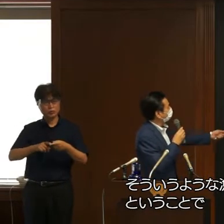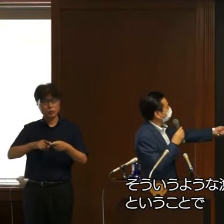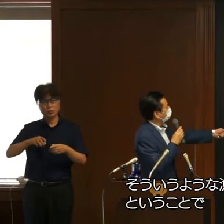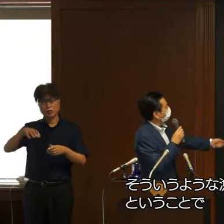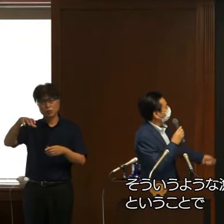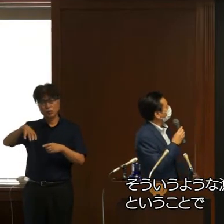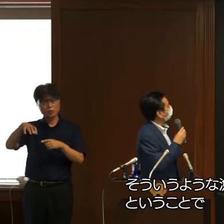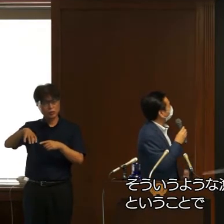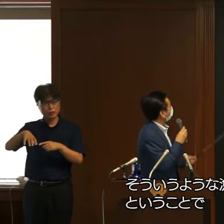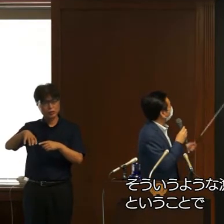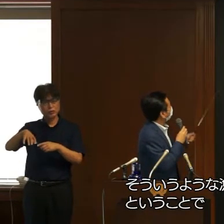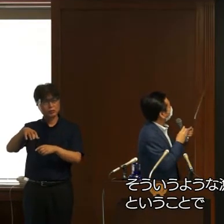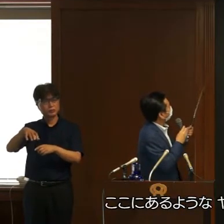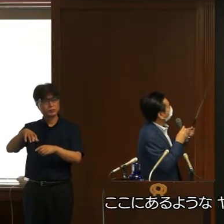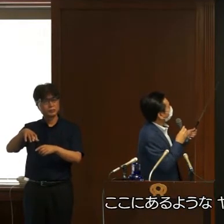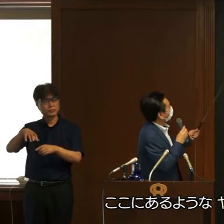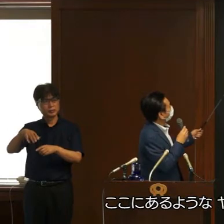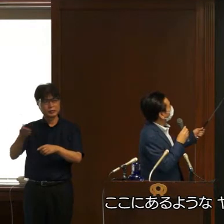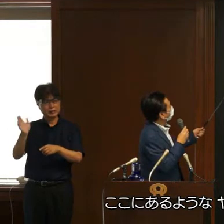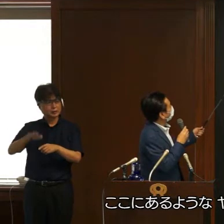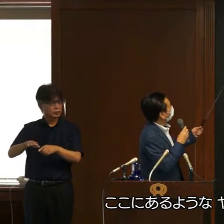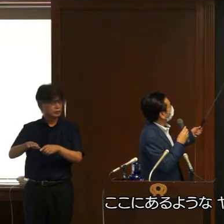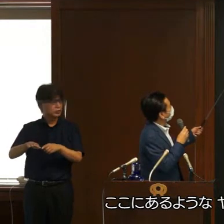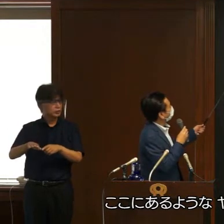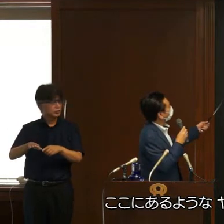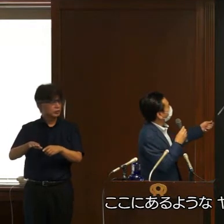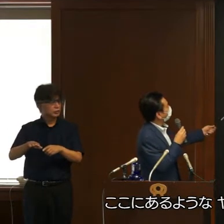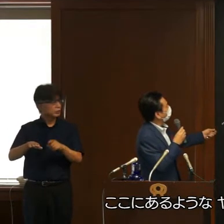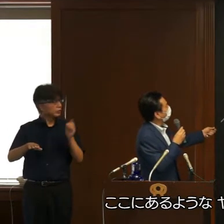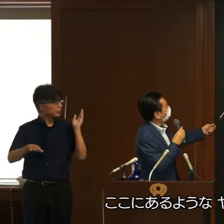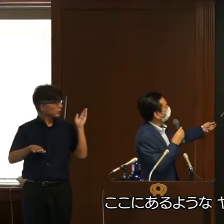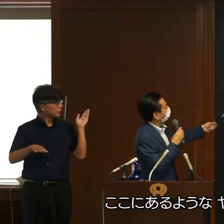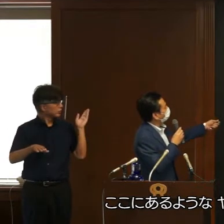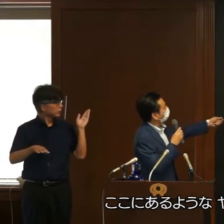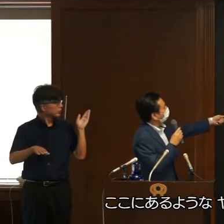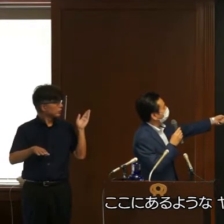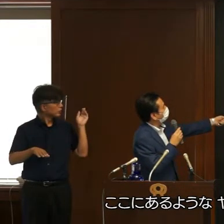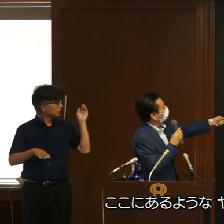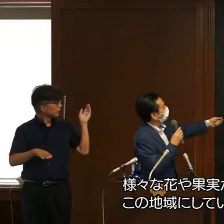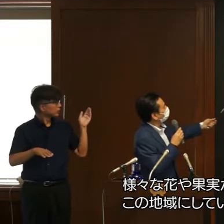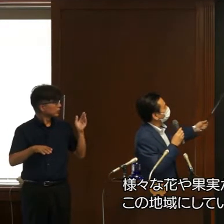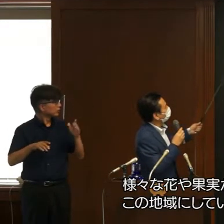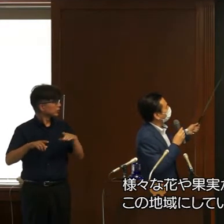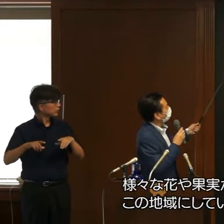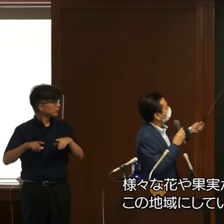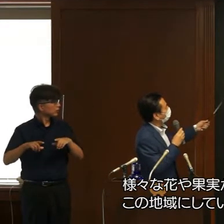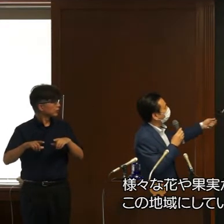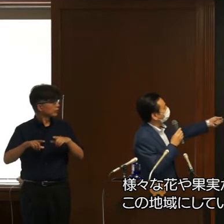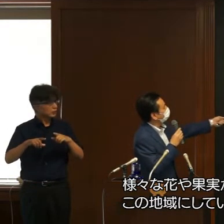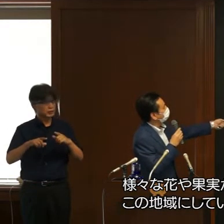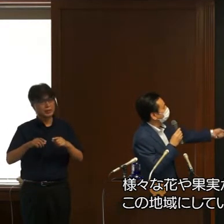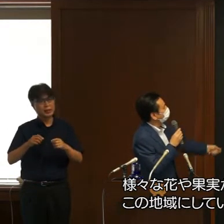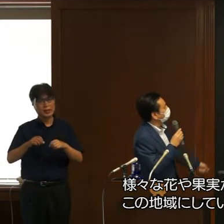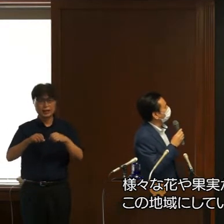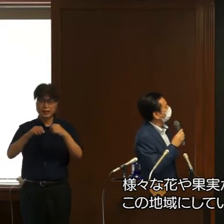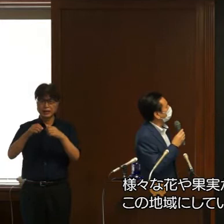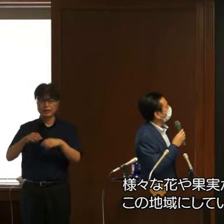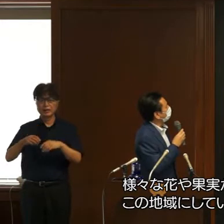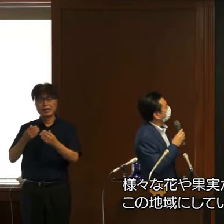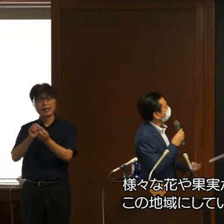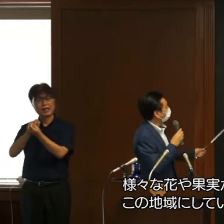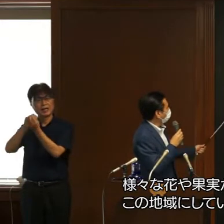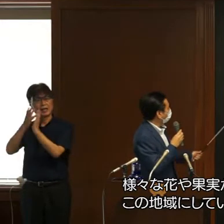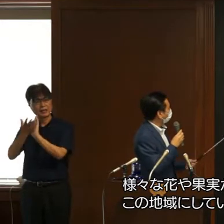作るということで、ここにあるような山帽子や山モームなどさまざまな花や果実が楽しめる